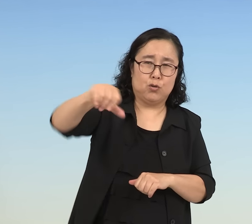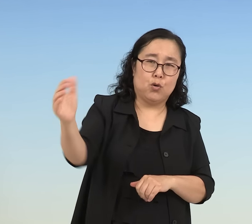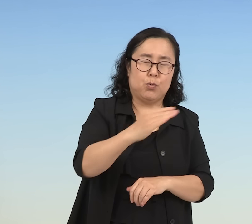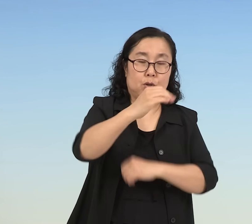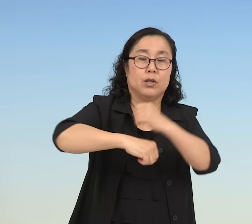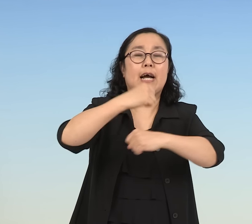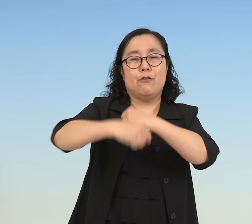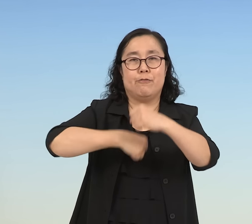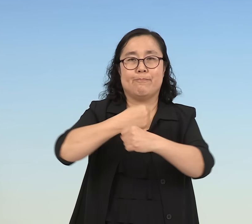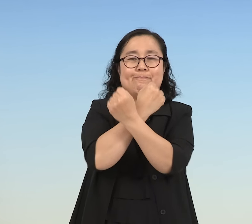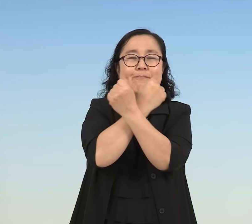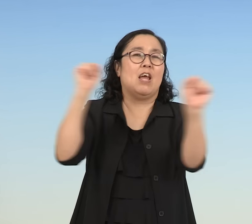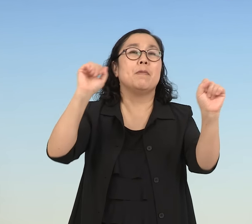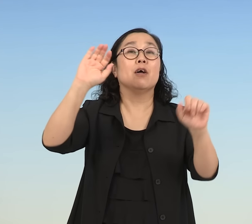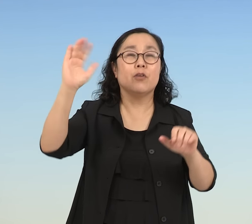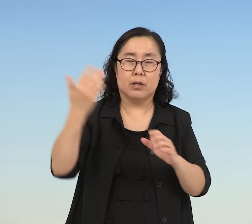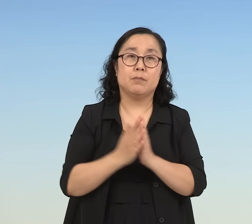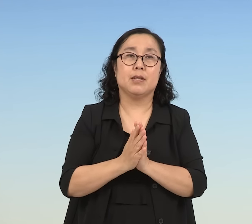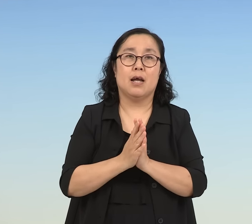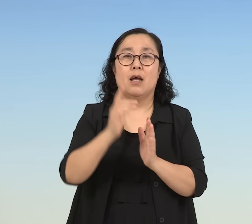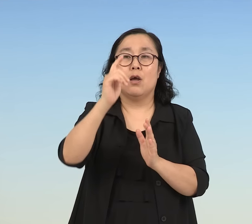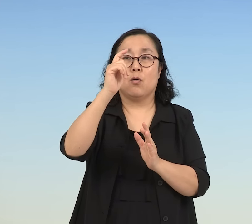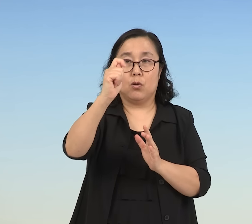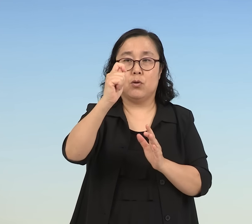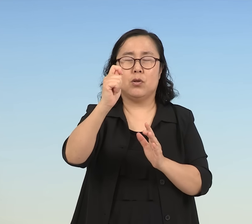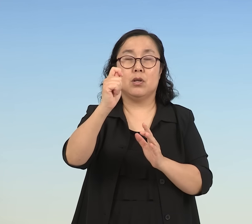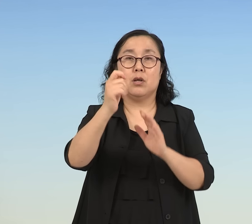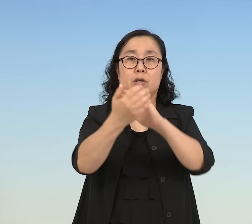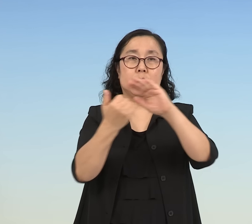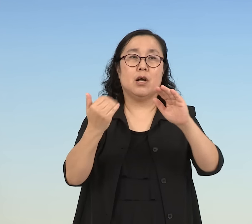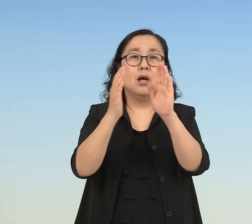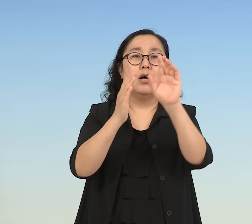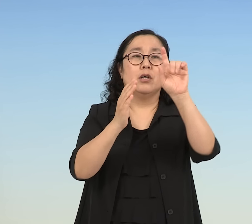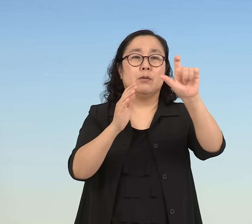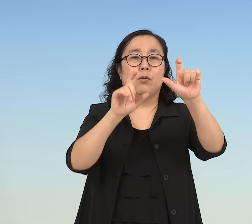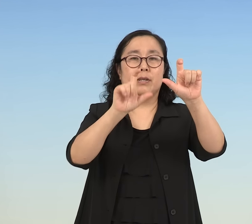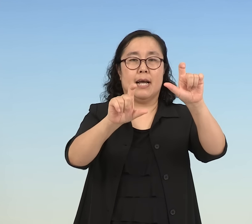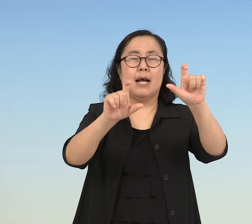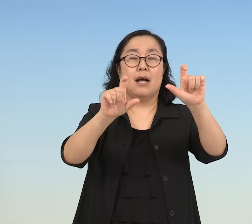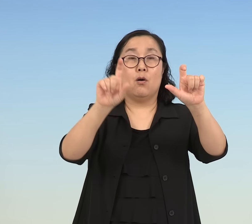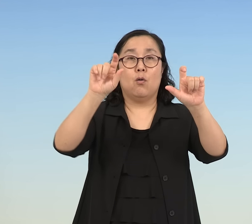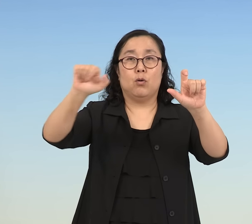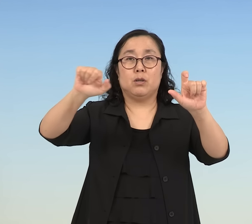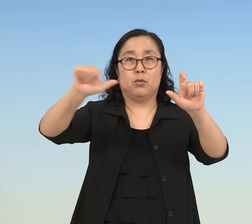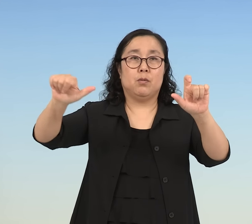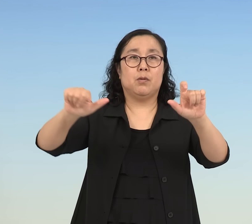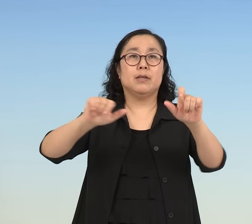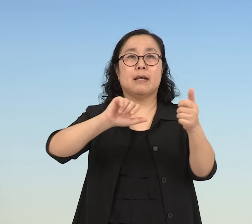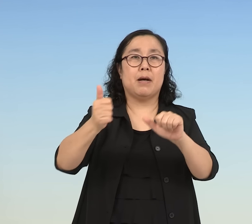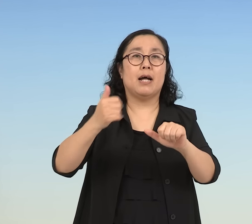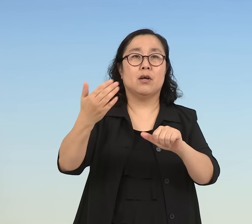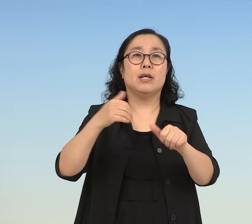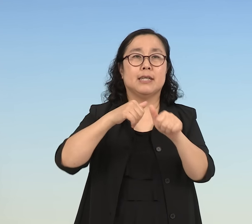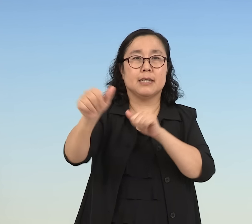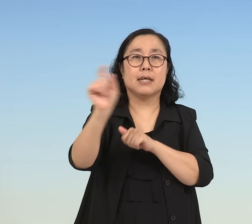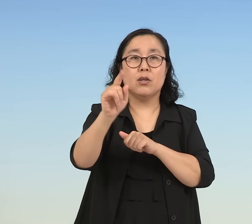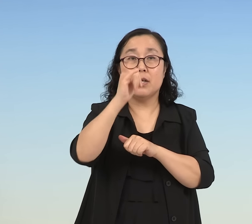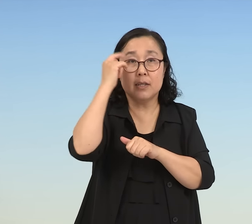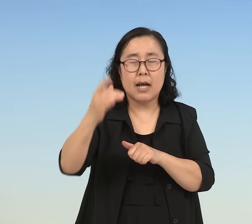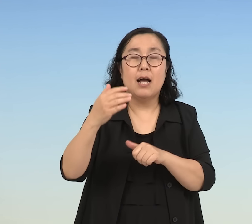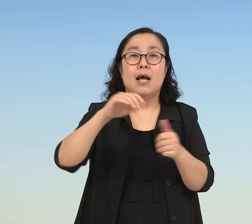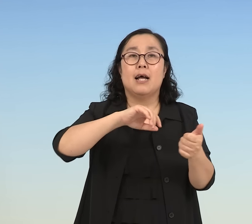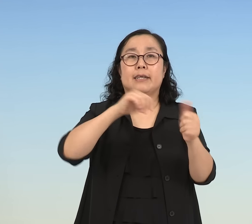그래서 바울이 이렇게 선포하지 않습니까? 고린도전서 15장 55절 사망아 너의 승리가 어디 있느냐?